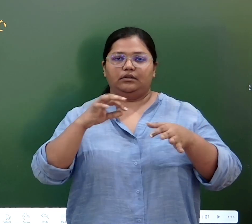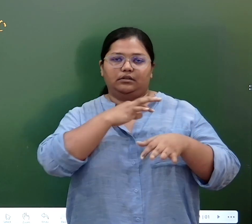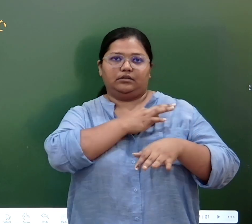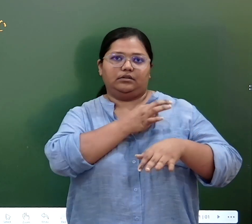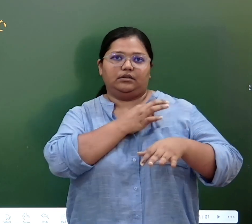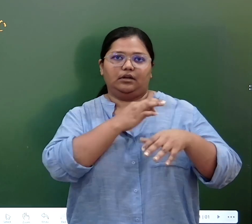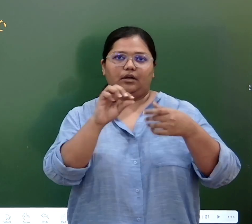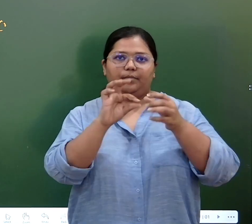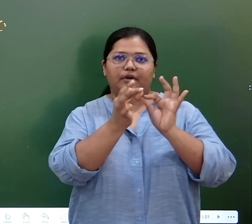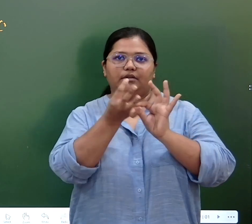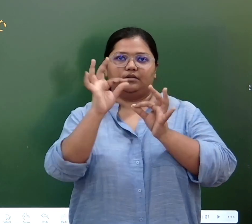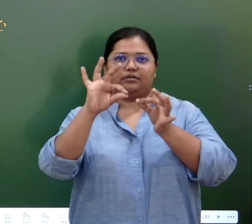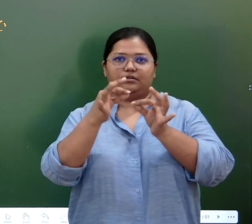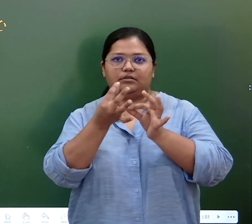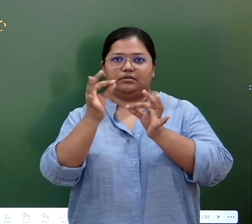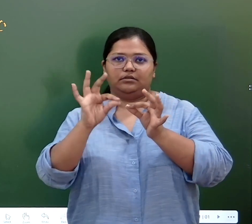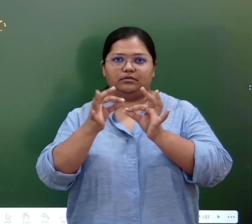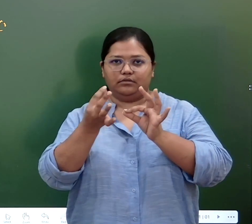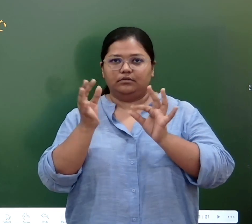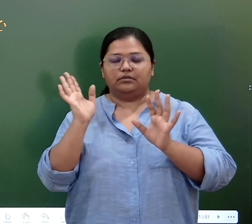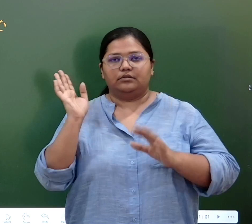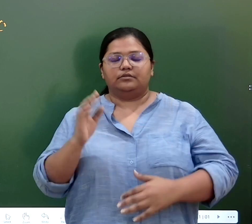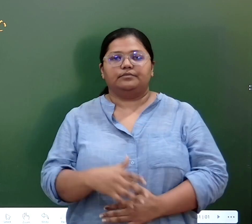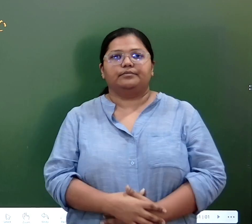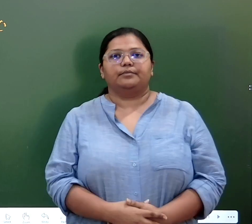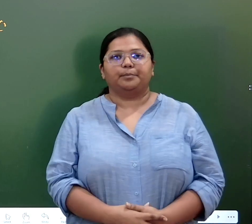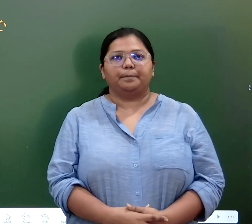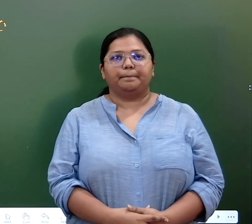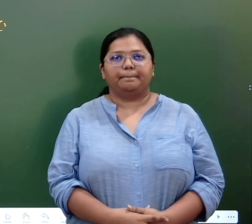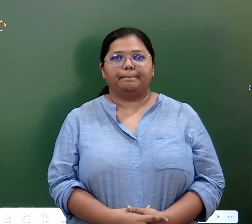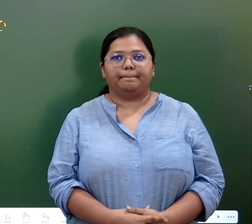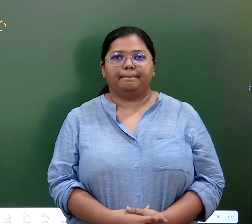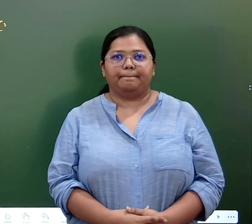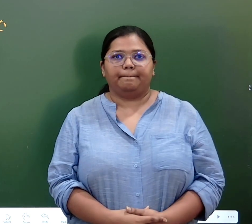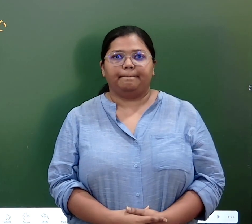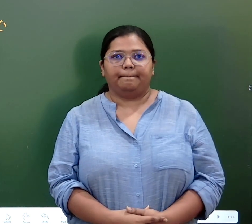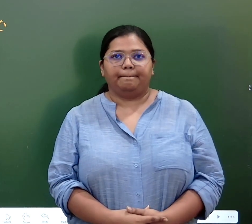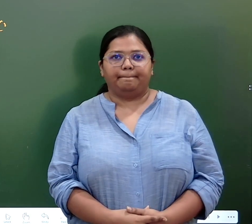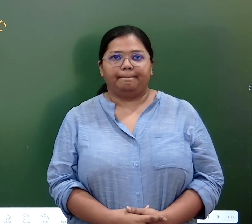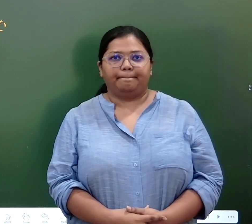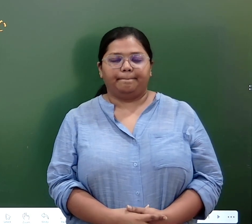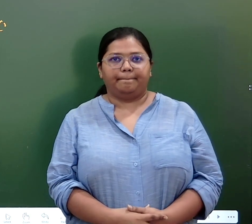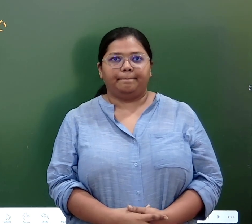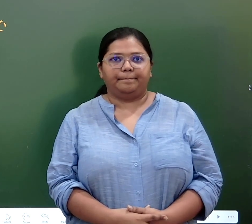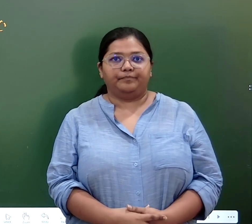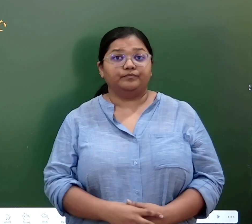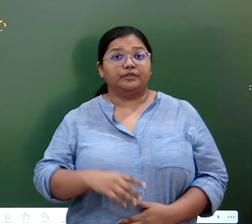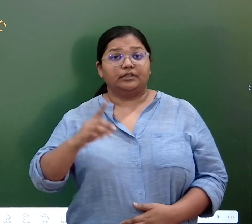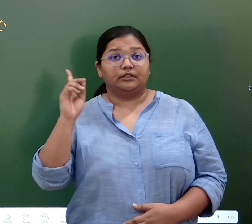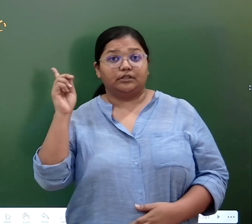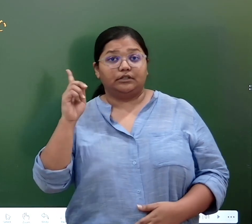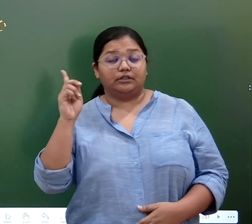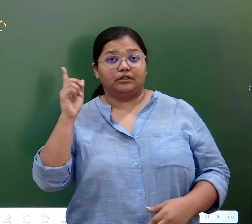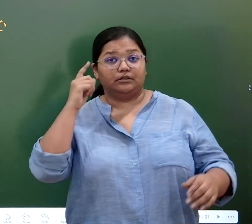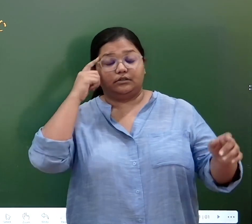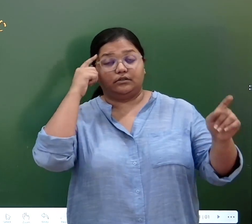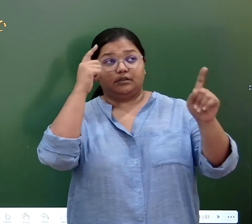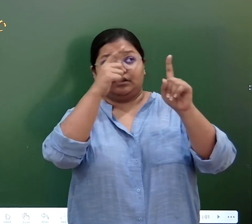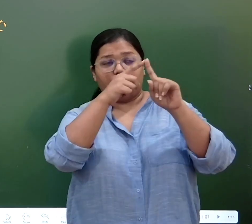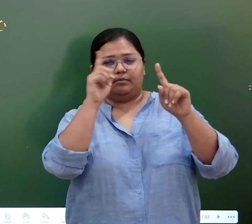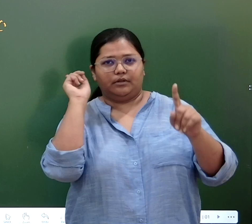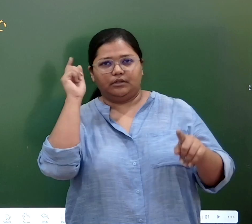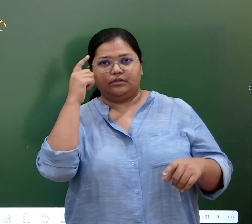और धर्म कर्म कांड के जो है वो कट्टर विरोधी थे। इनकी शिक्षाएं है ना,